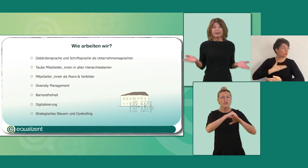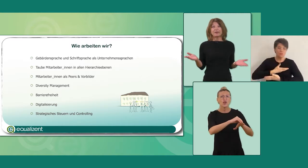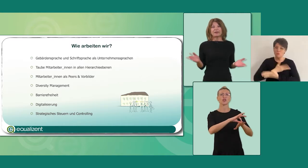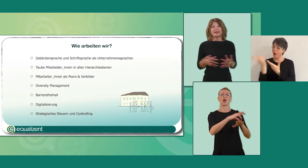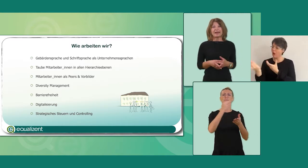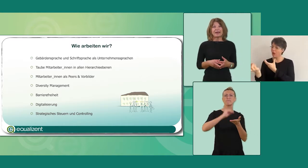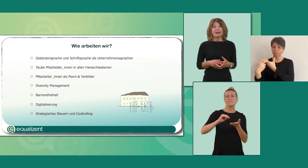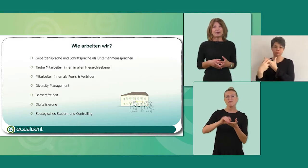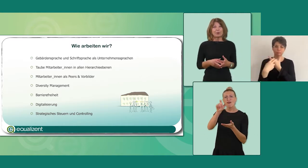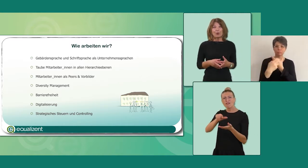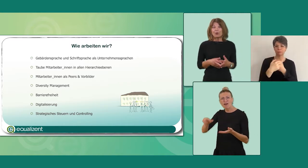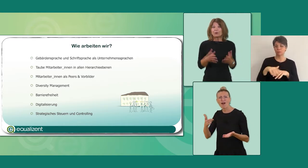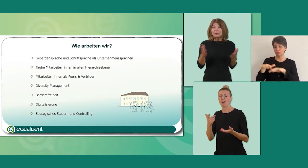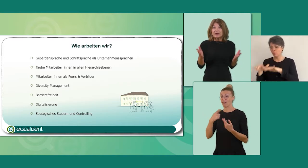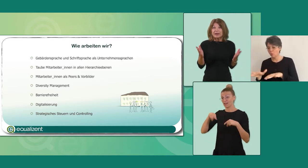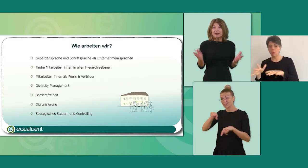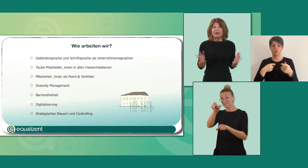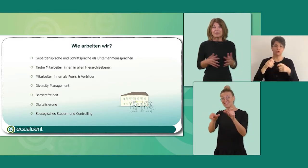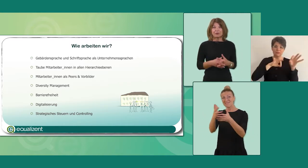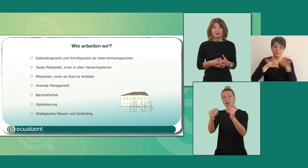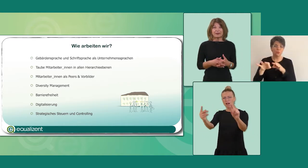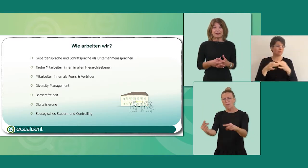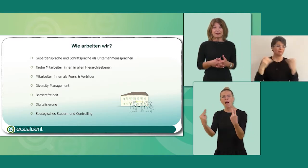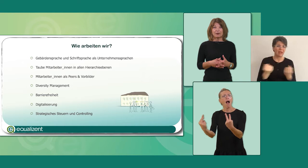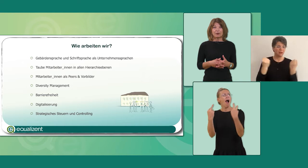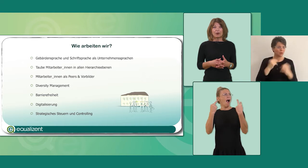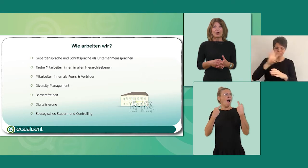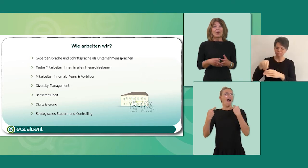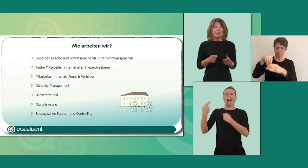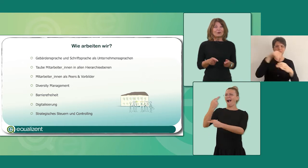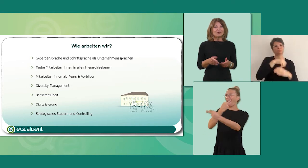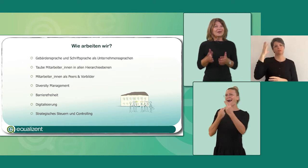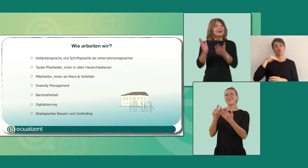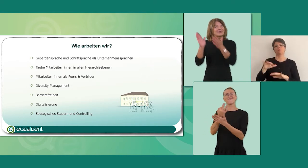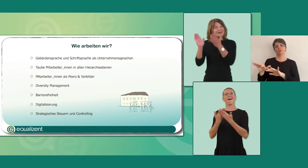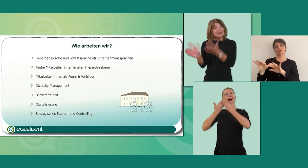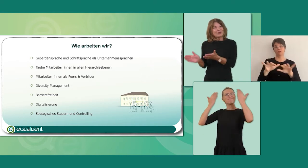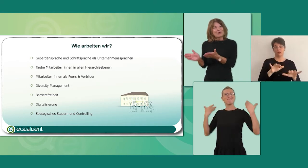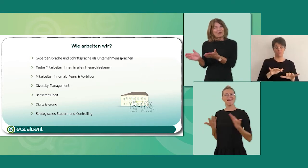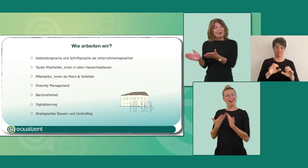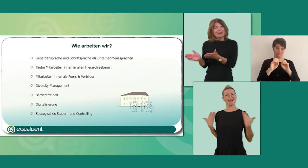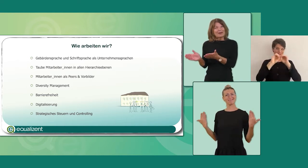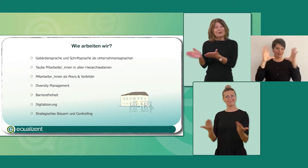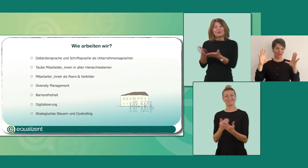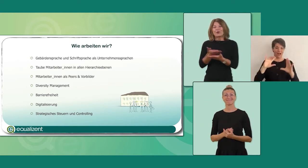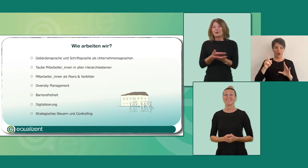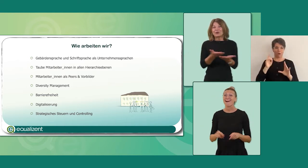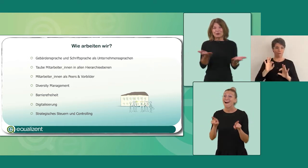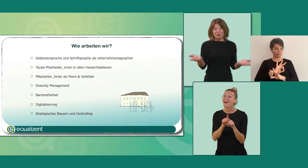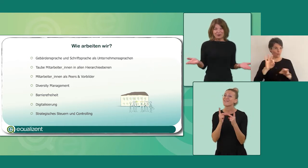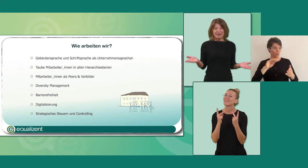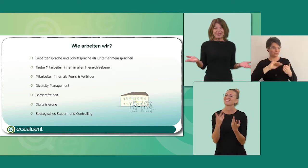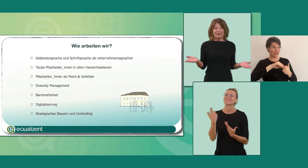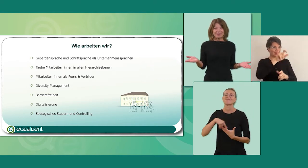überall aktiv als Trainerinnen im Büro und in der Geschäftsführung tätig. Und sie sind natürlich Vorbilder für